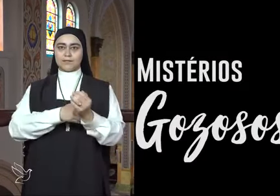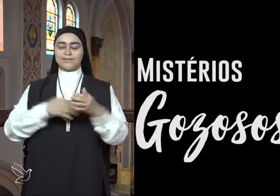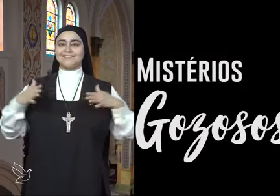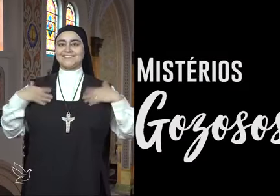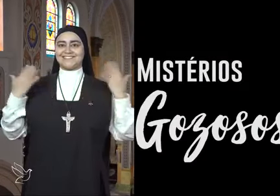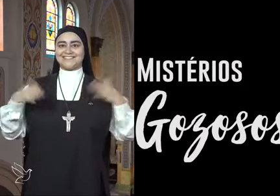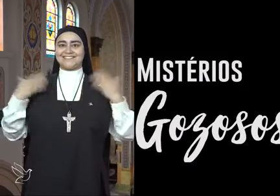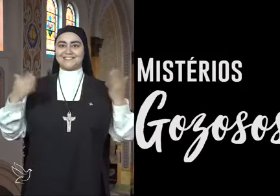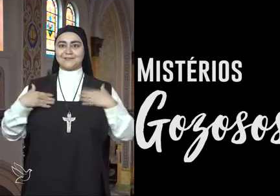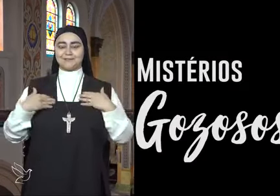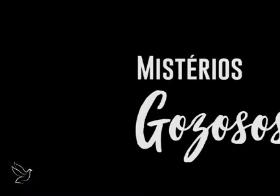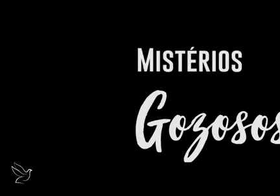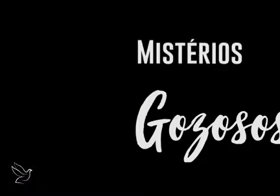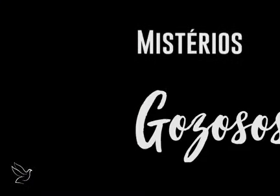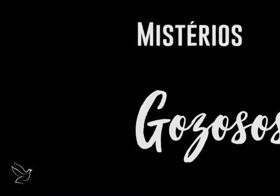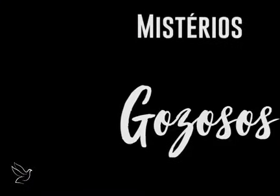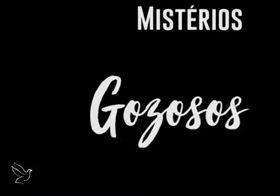Mistérios gozosos.